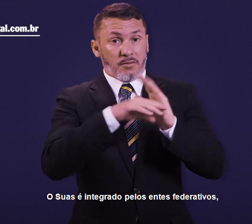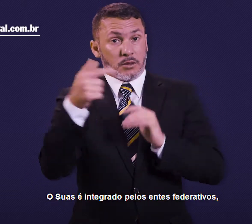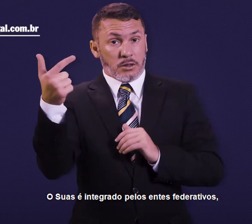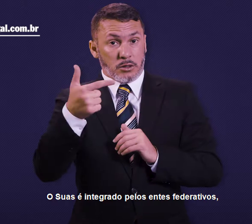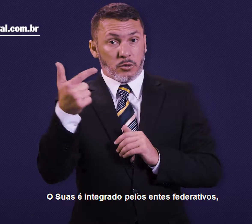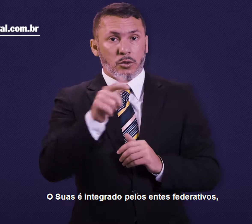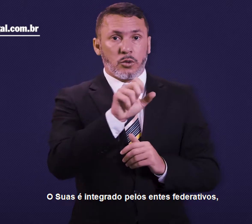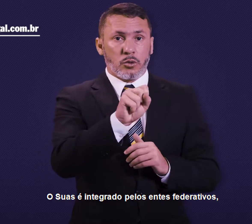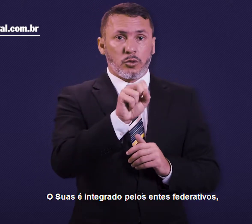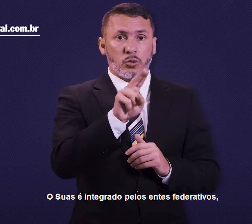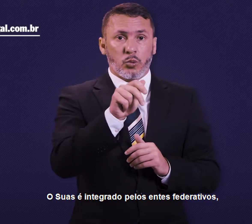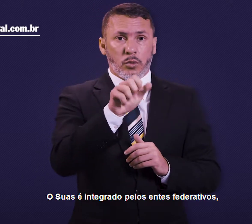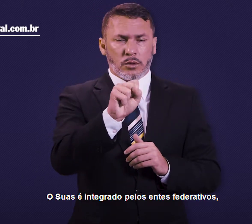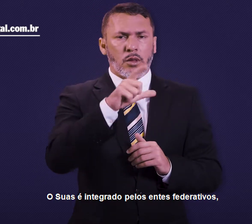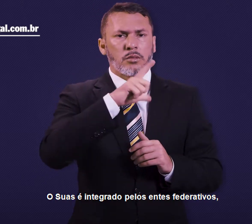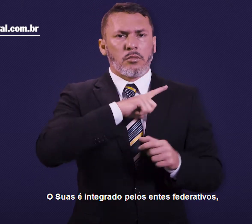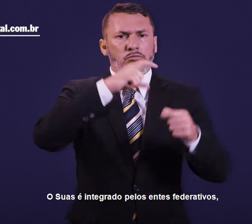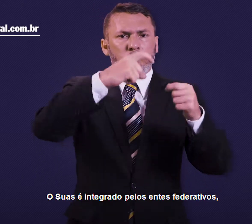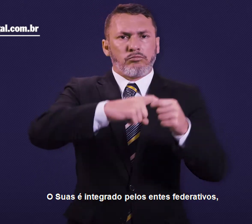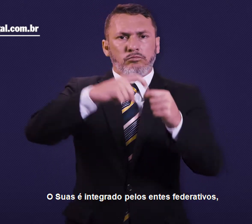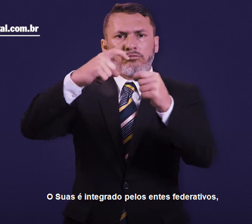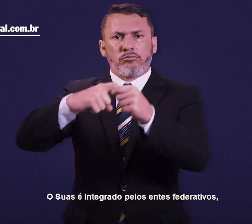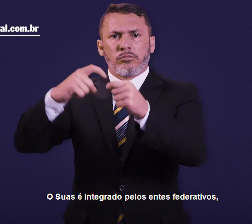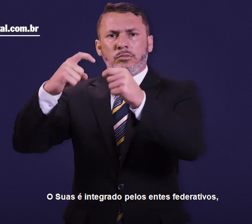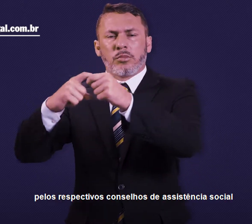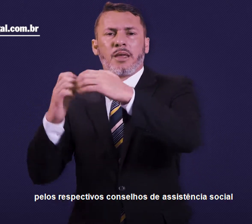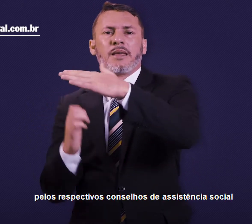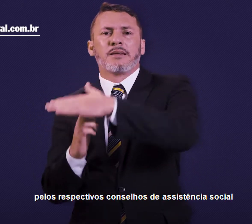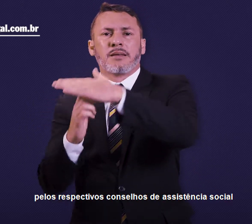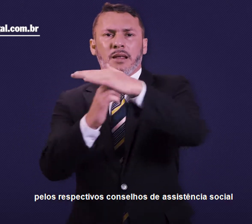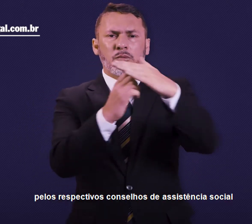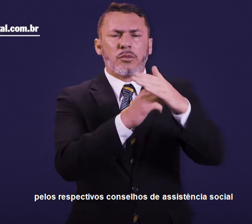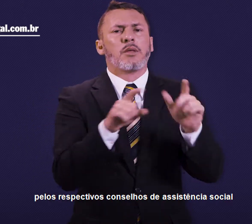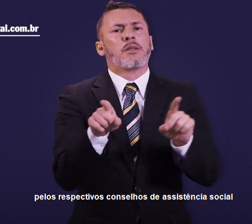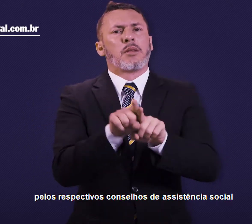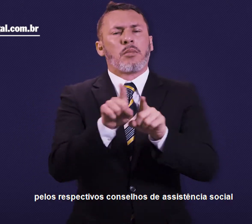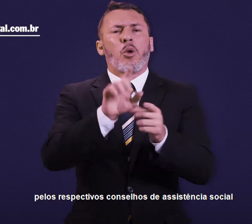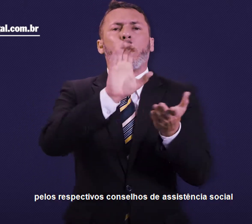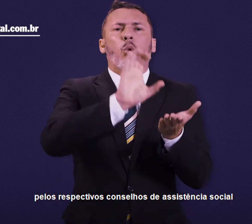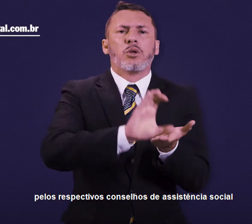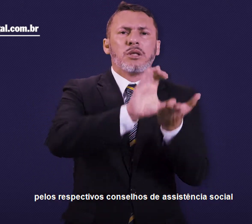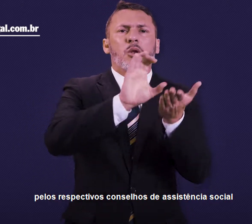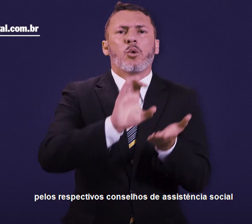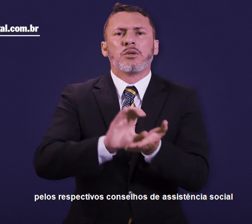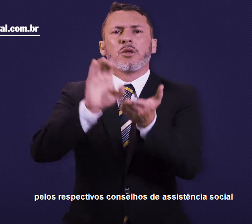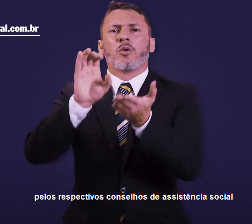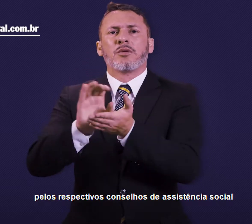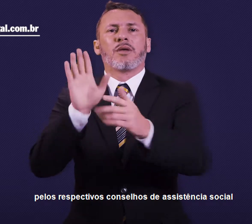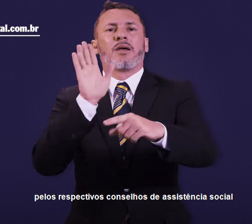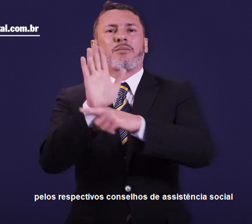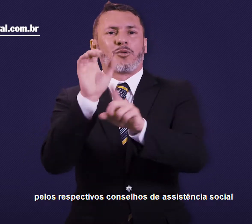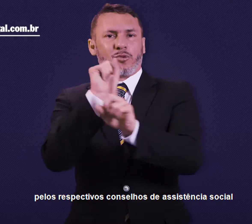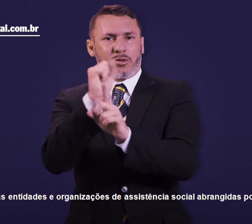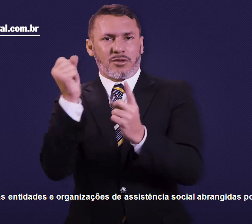SUAS é integrado pelos entes federativos, pelos respectivos conselhos de assistência social e